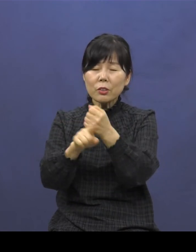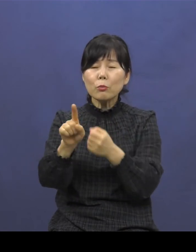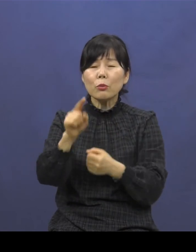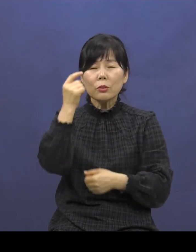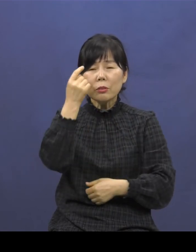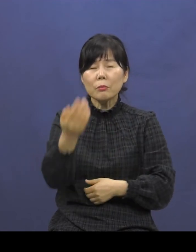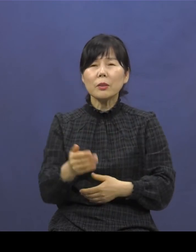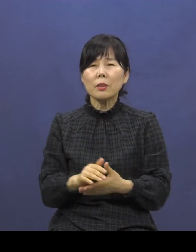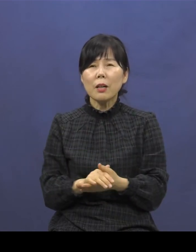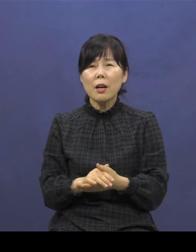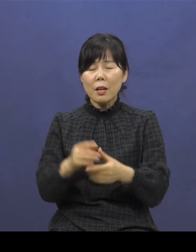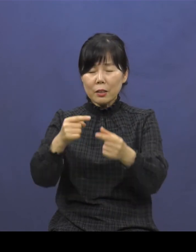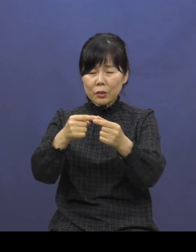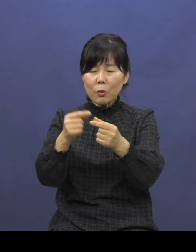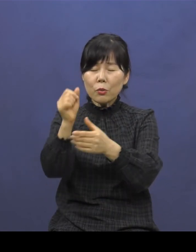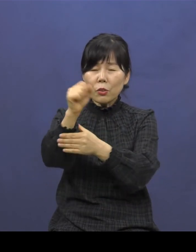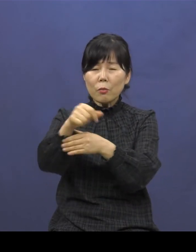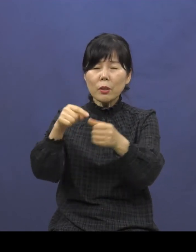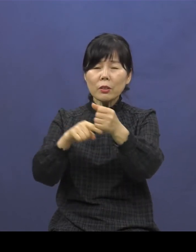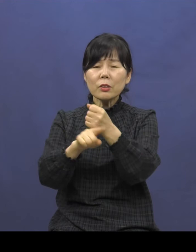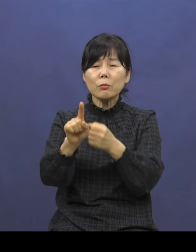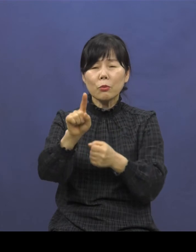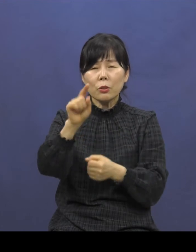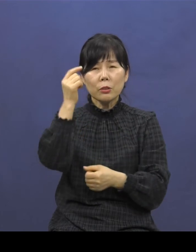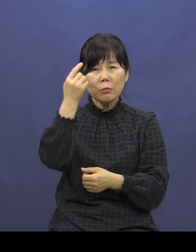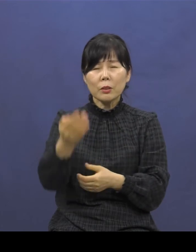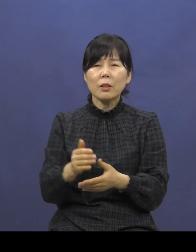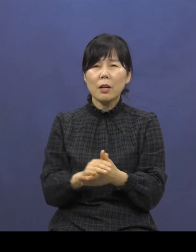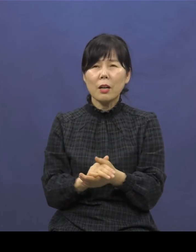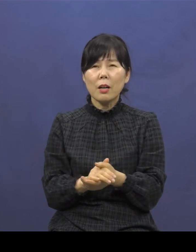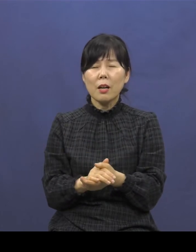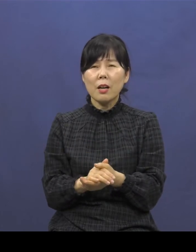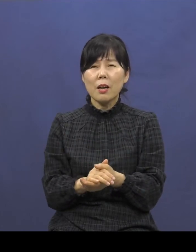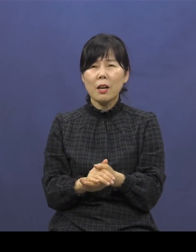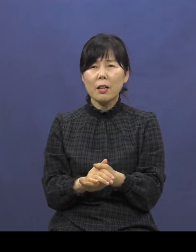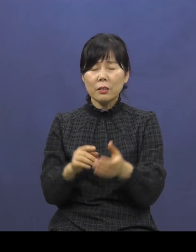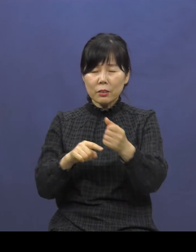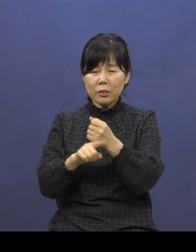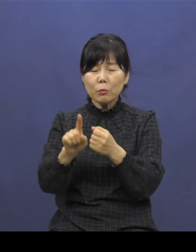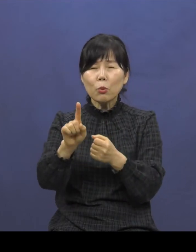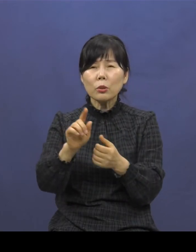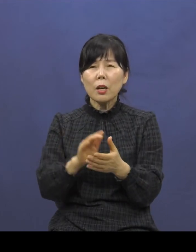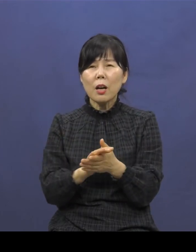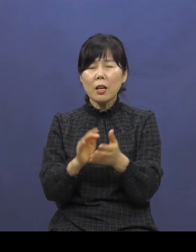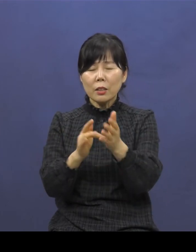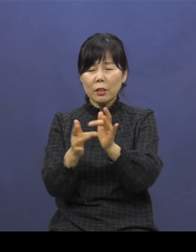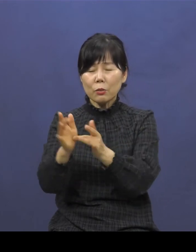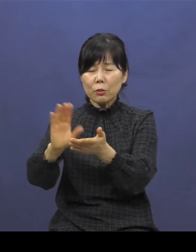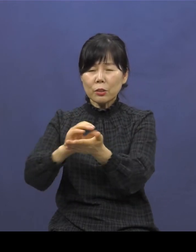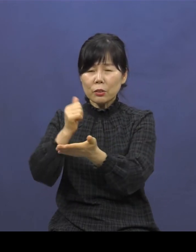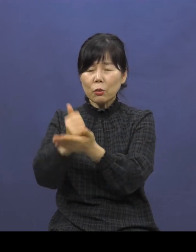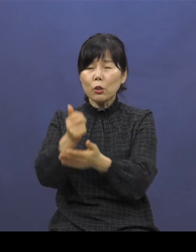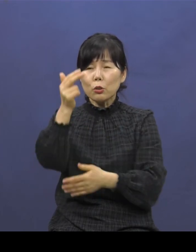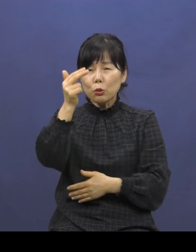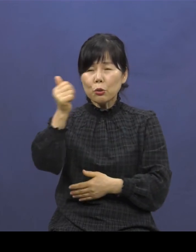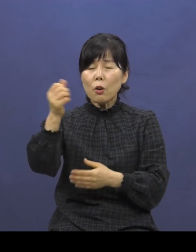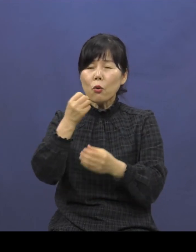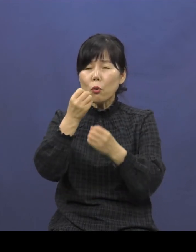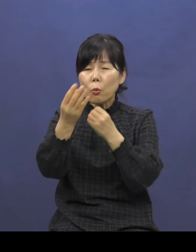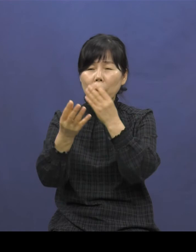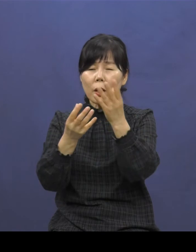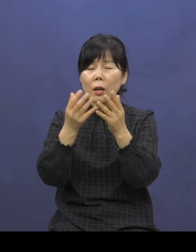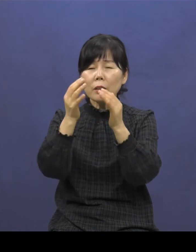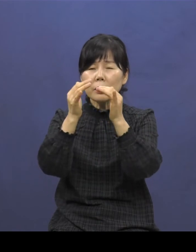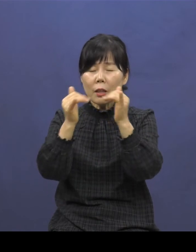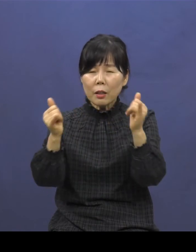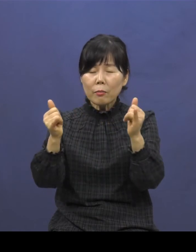뜻입니까? 첫 열매. 뭘 말하고 있습니까? 그것은요, 이 예수 그리스도를 주로 고백하는